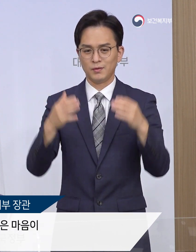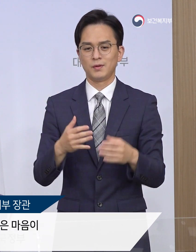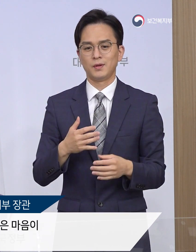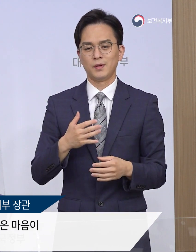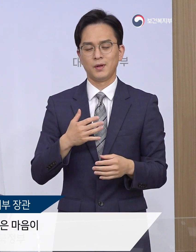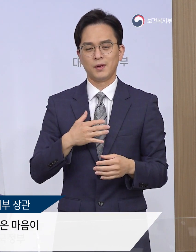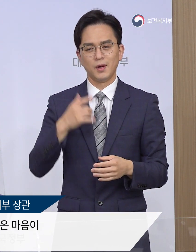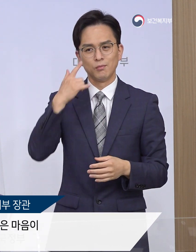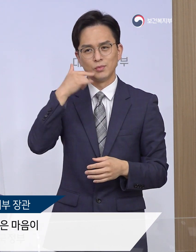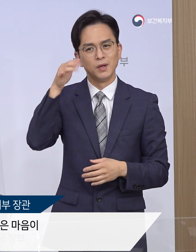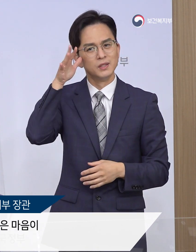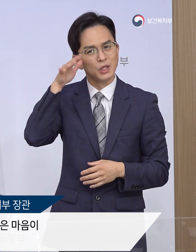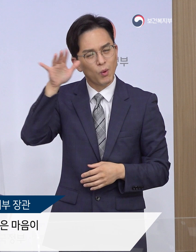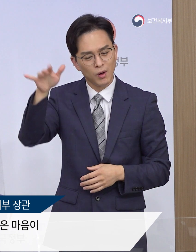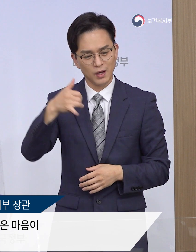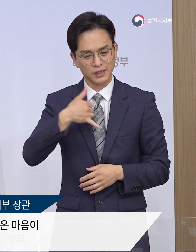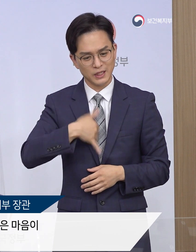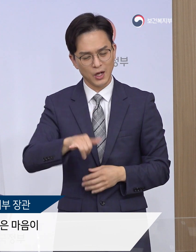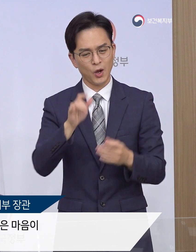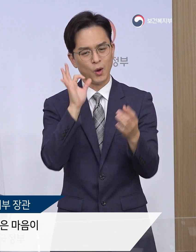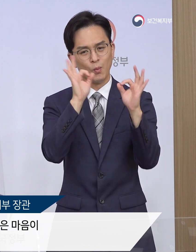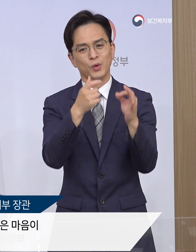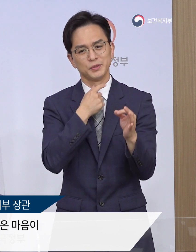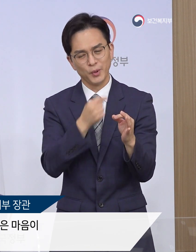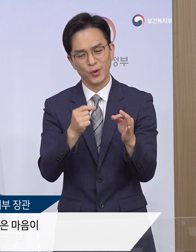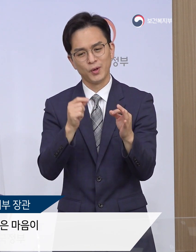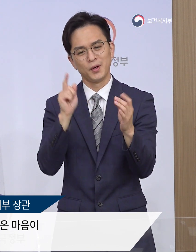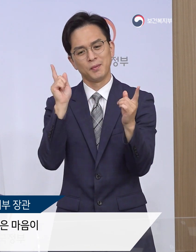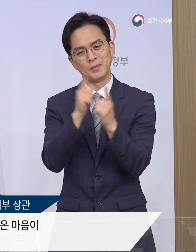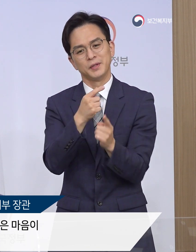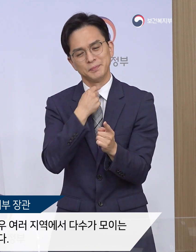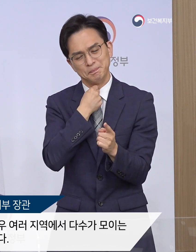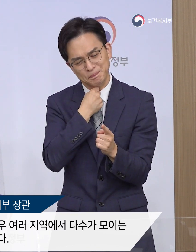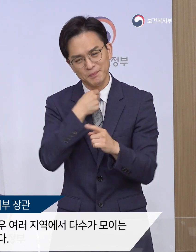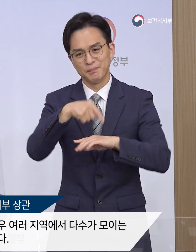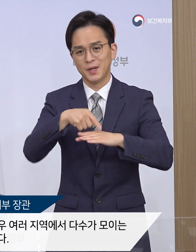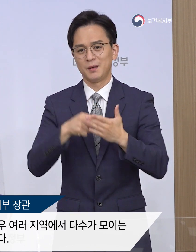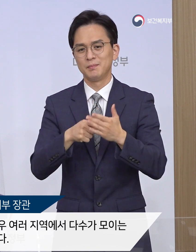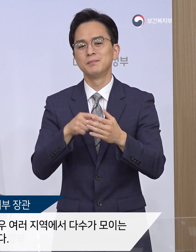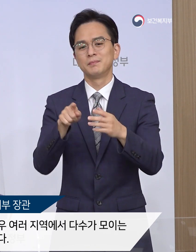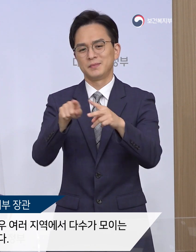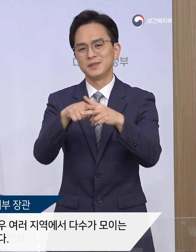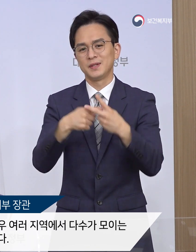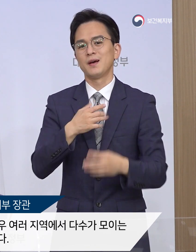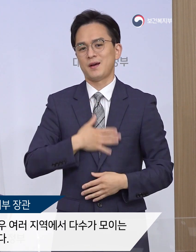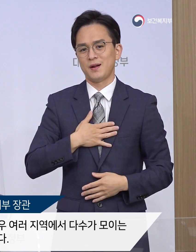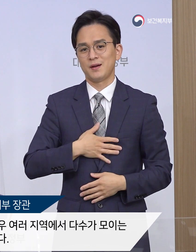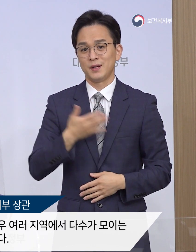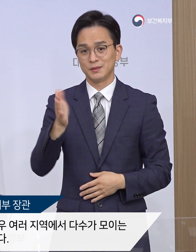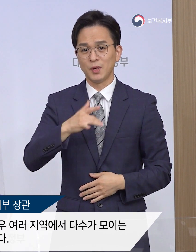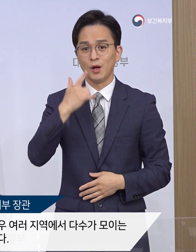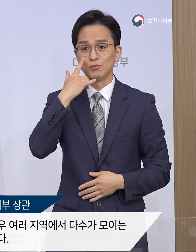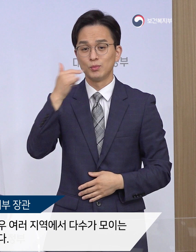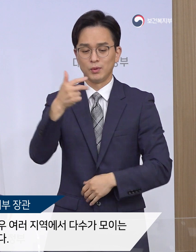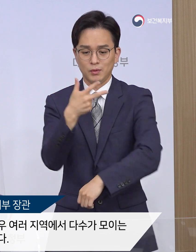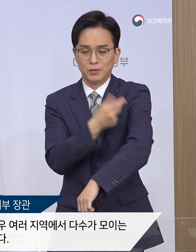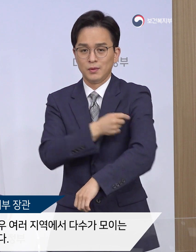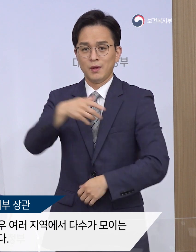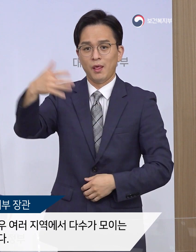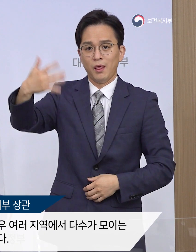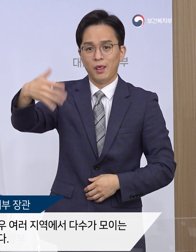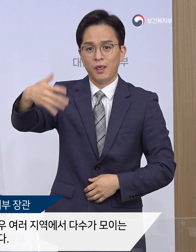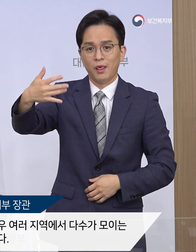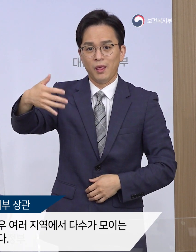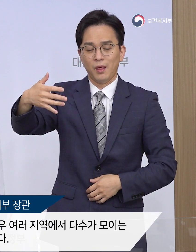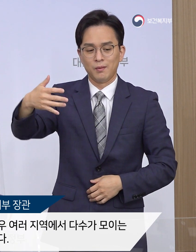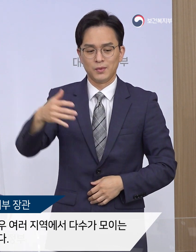직접 찾아뵙고 싶은 마음이 간절하리라 생각합니다. 그러나 부모님이 예방접종을 완료하지 않는 경우